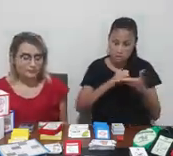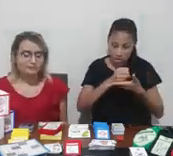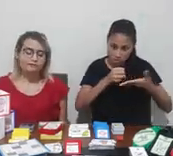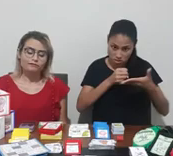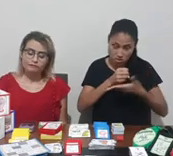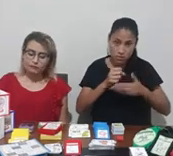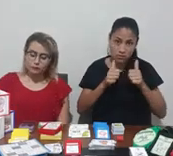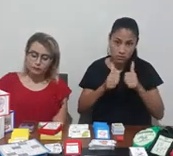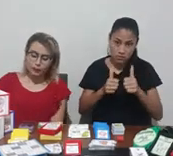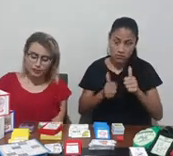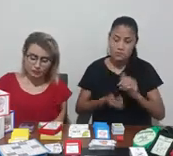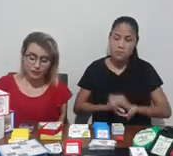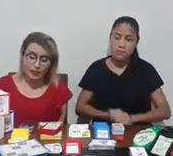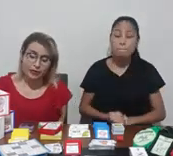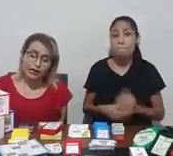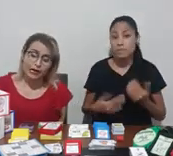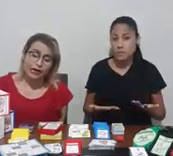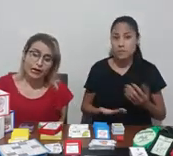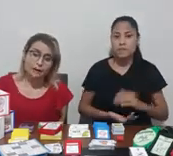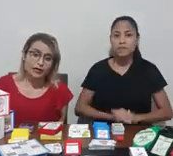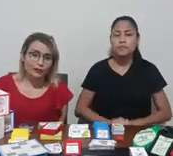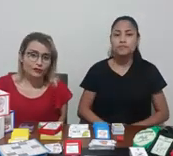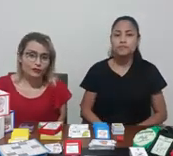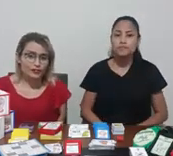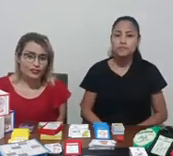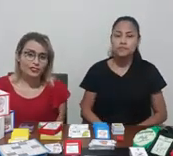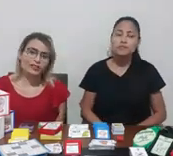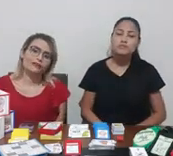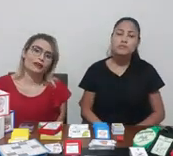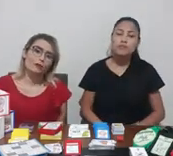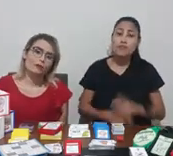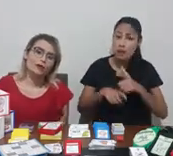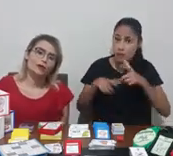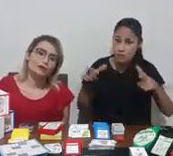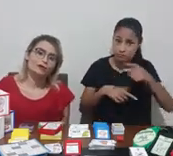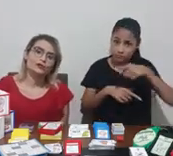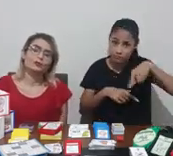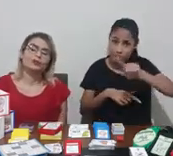básica. Pois é, a maioria de vocês, né, que vem